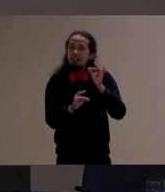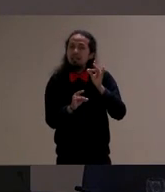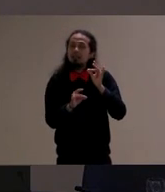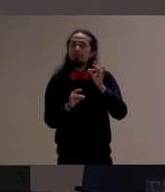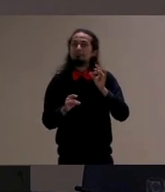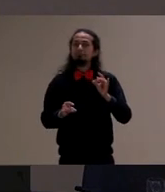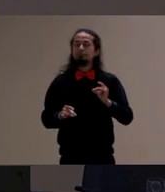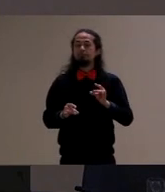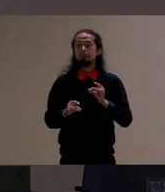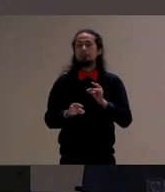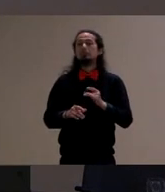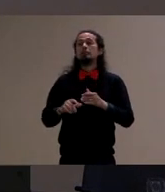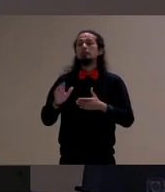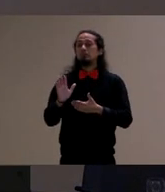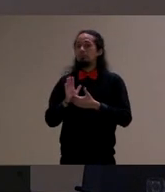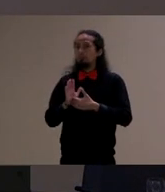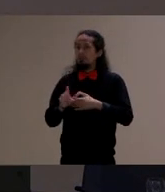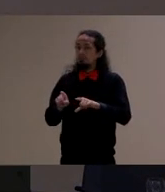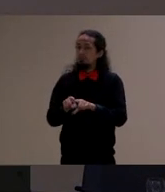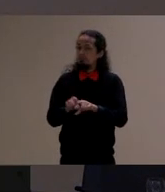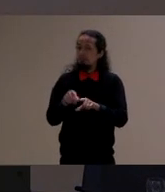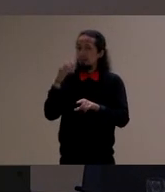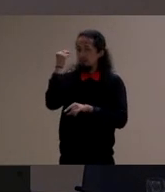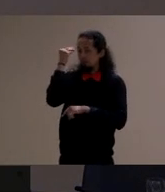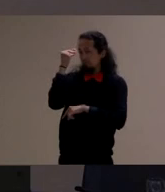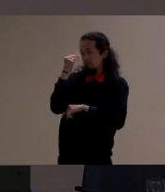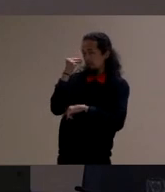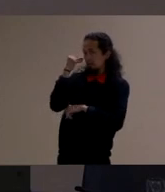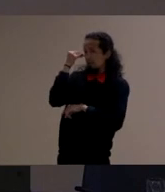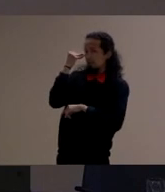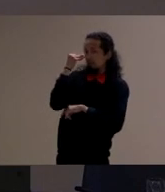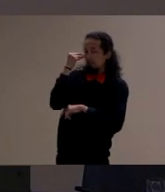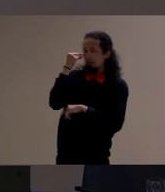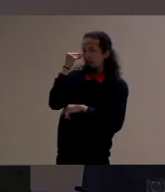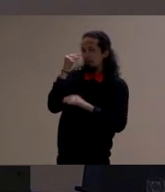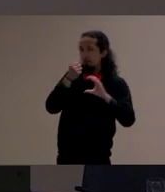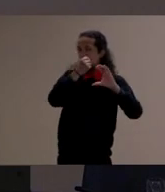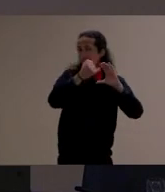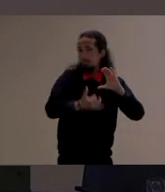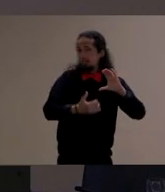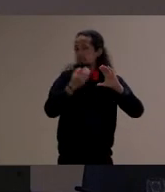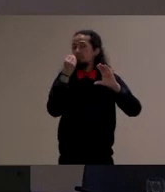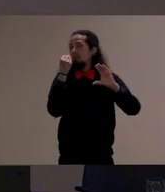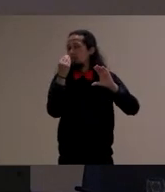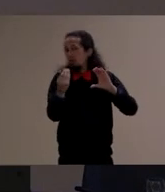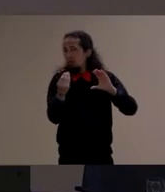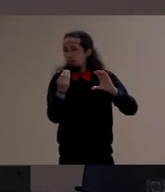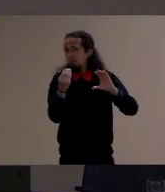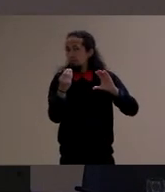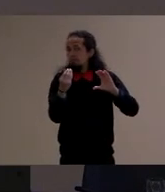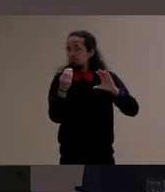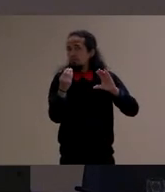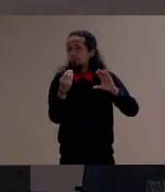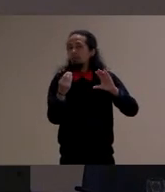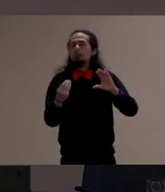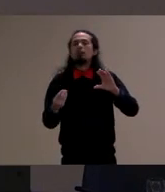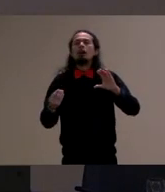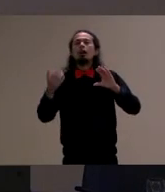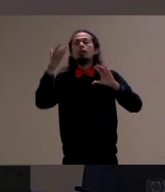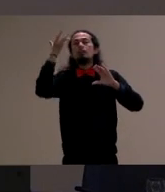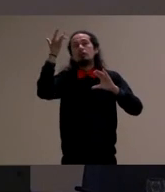traz então a experiência se caracteriza como aquilo que fica na memória